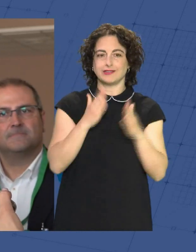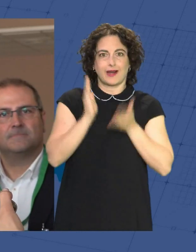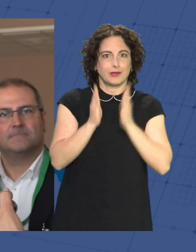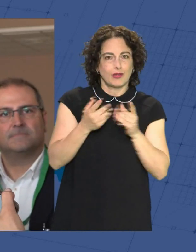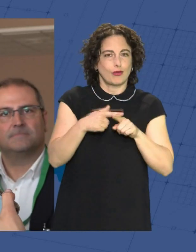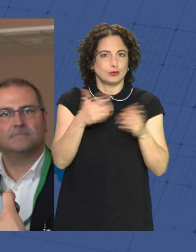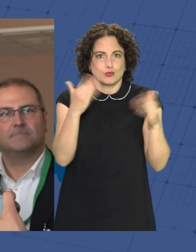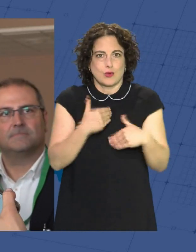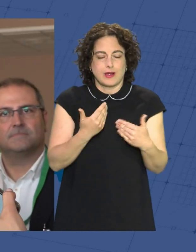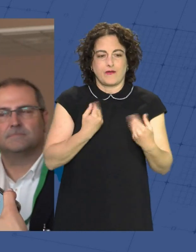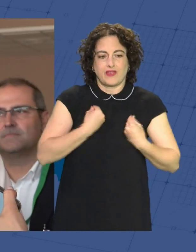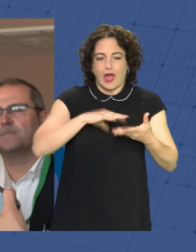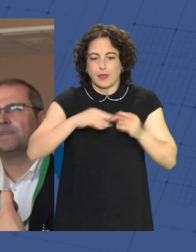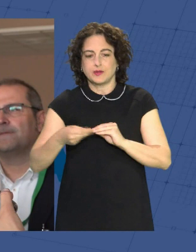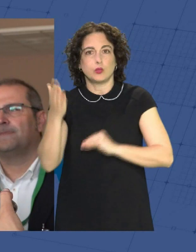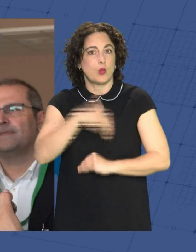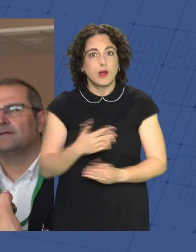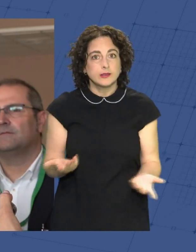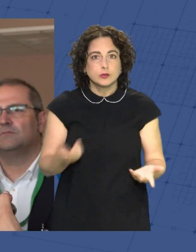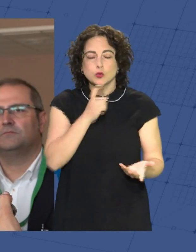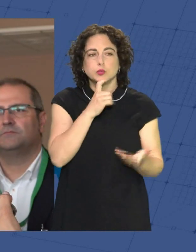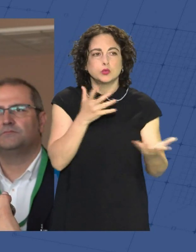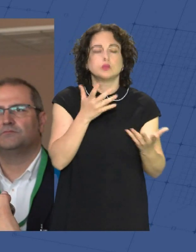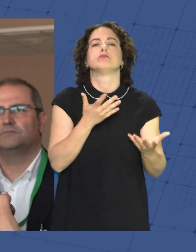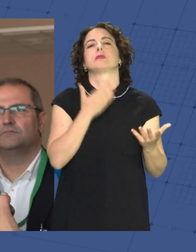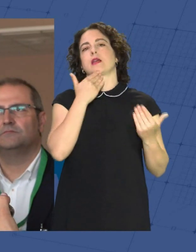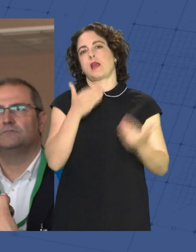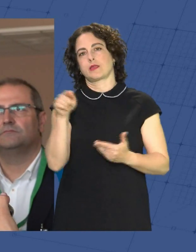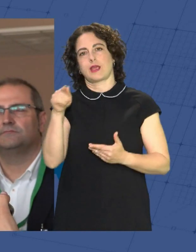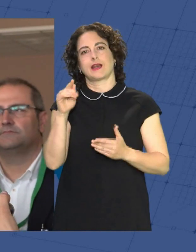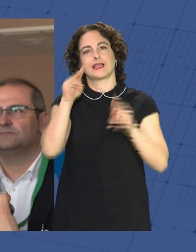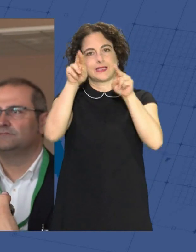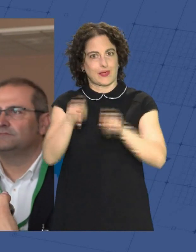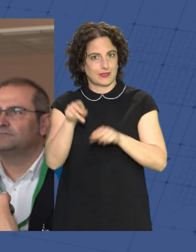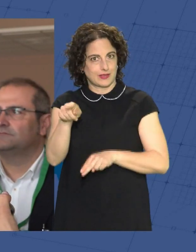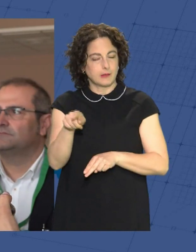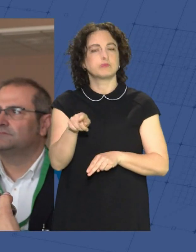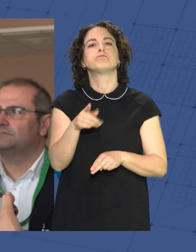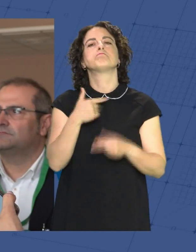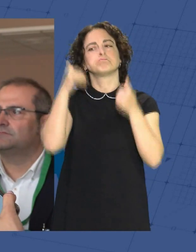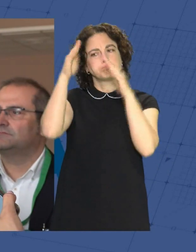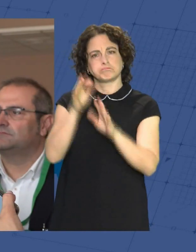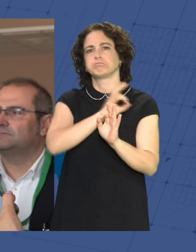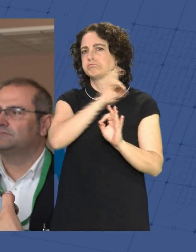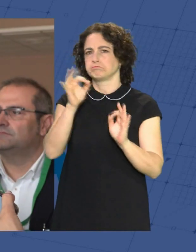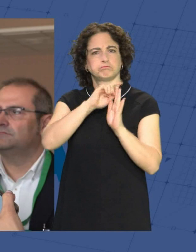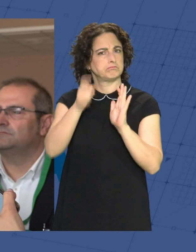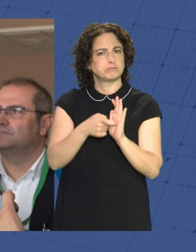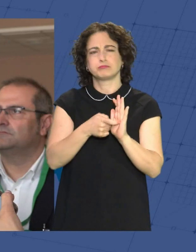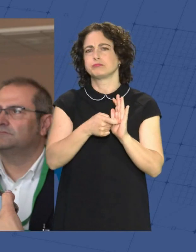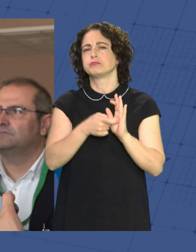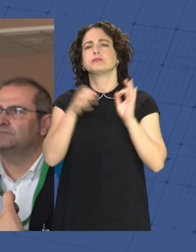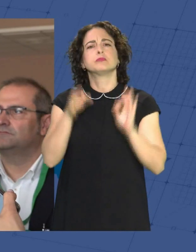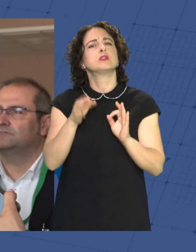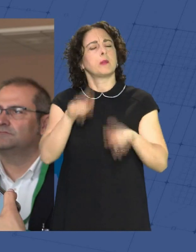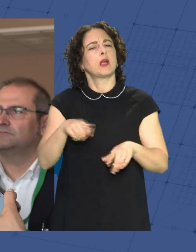adaptada a la situación actual, pues a través de la residencia tienen la atención completa, integral y la